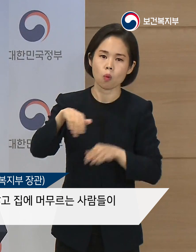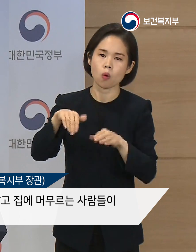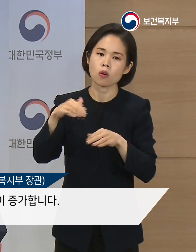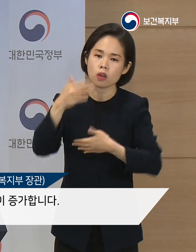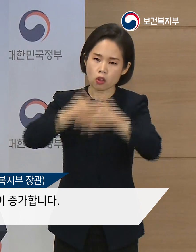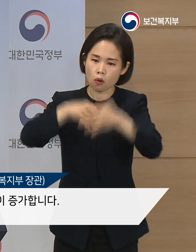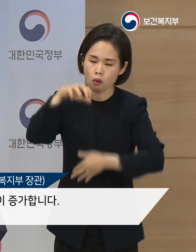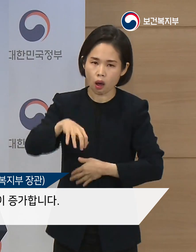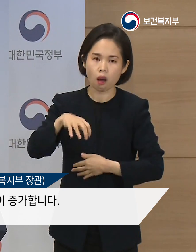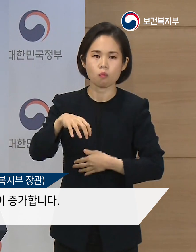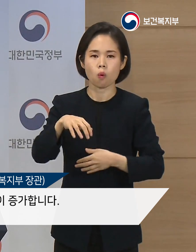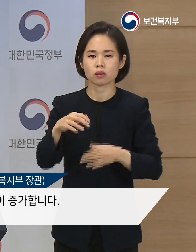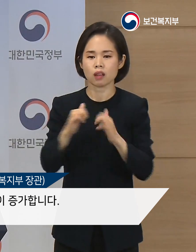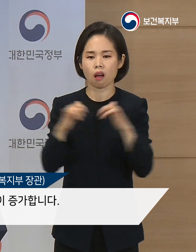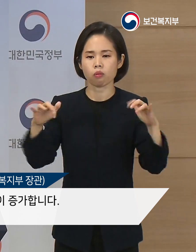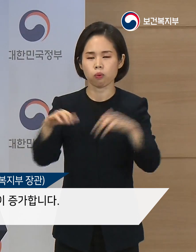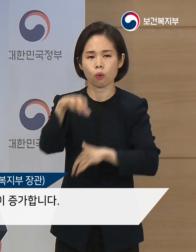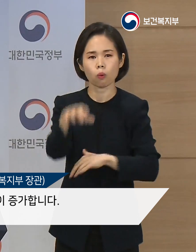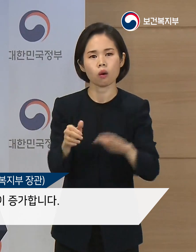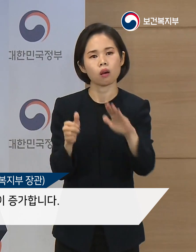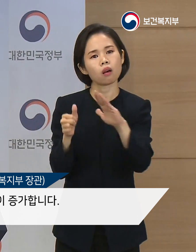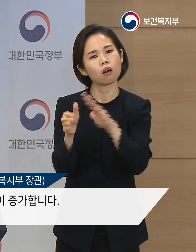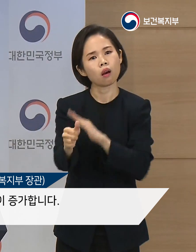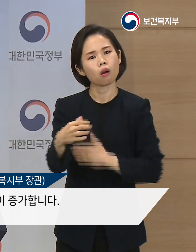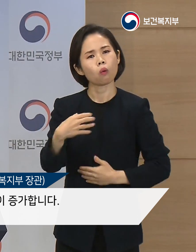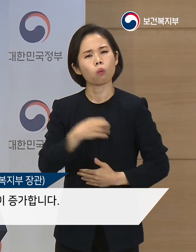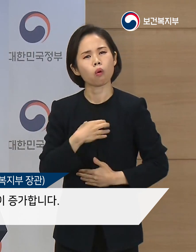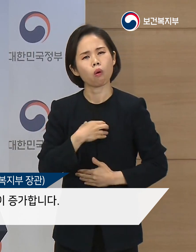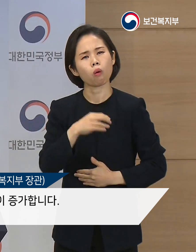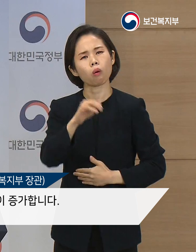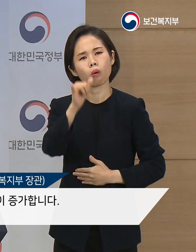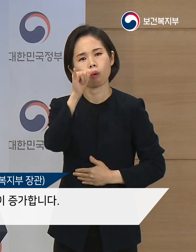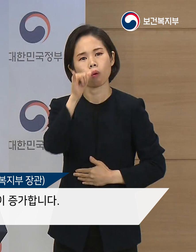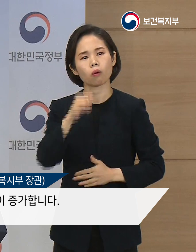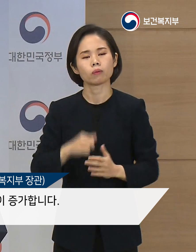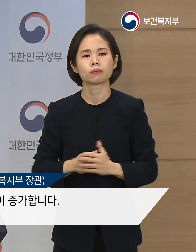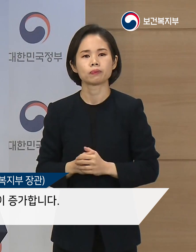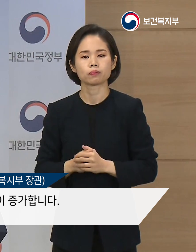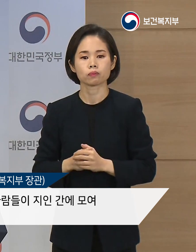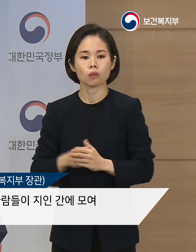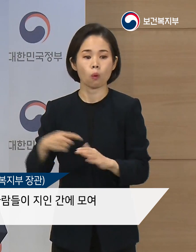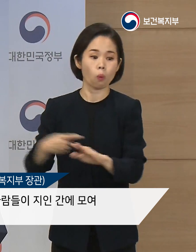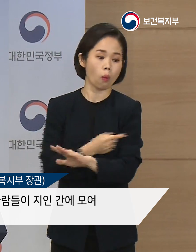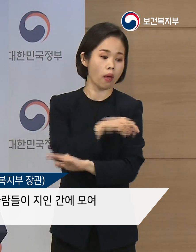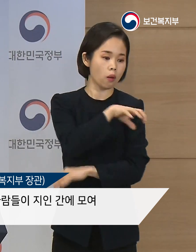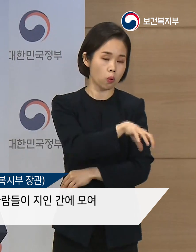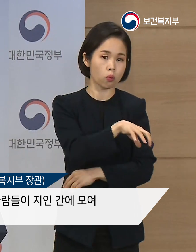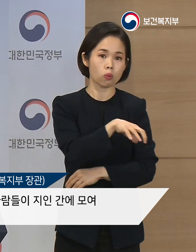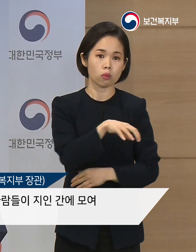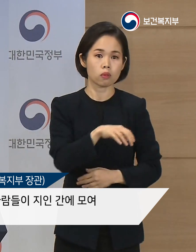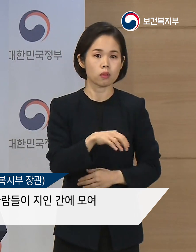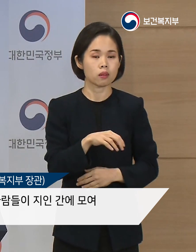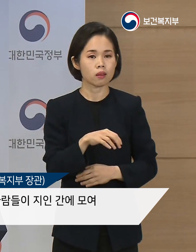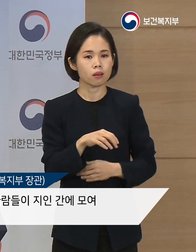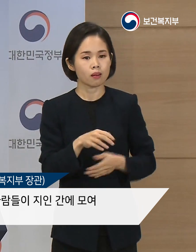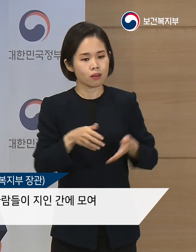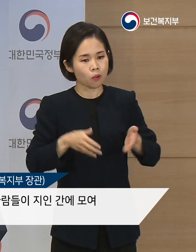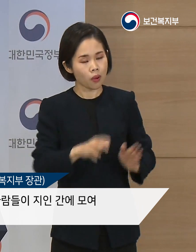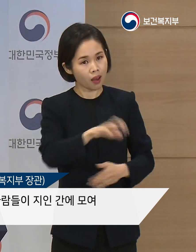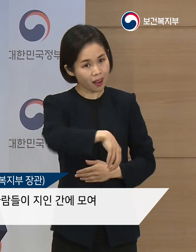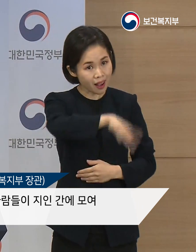영화관 등의 밀집된 다중이용시설을 이용하는 위험이 증가합니다. 비수도권의 경우